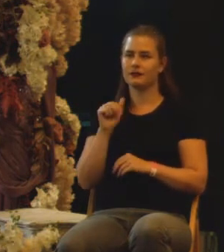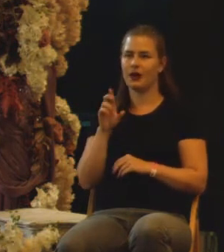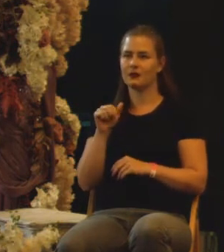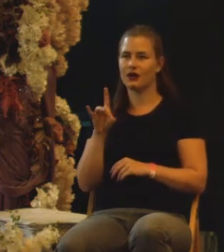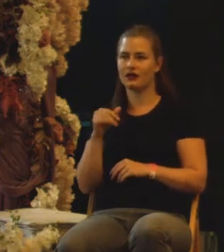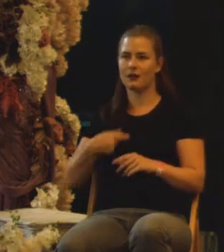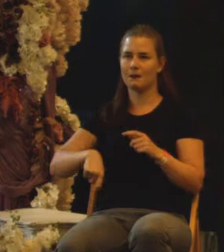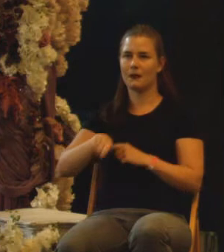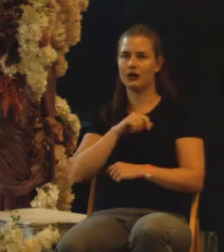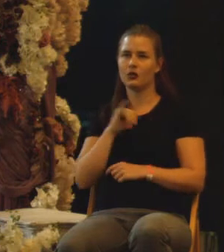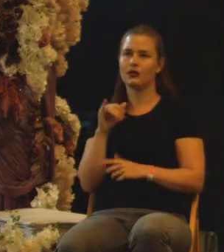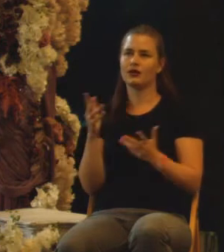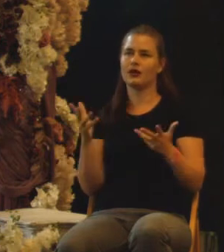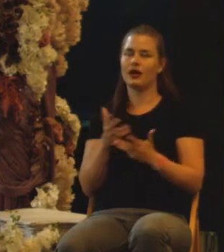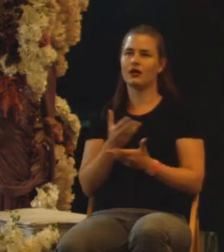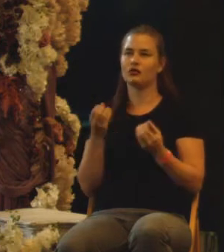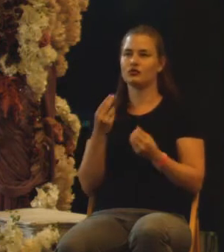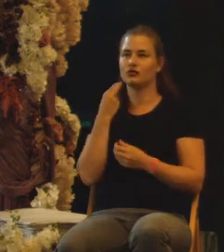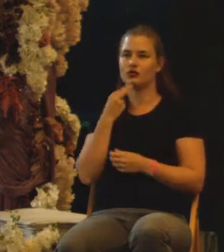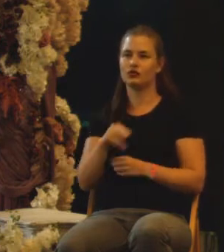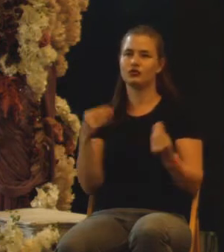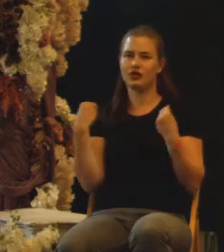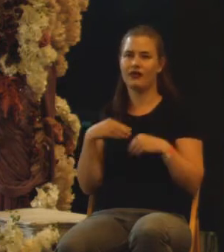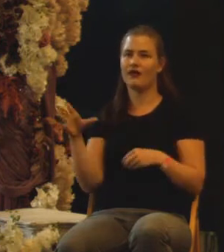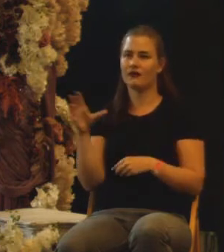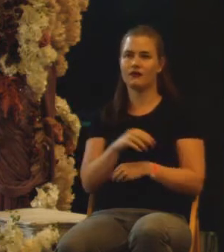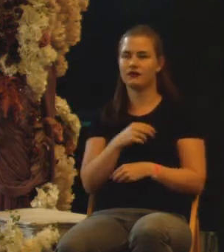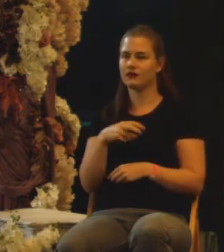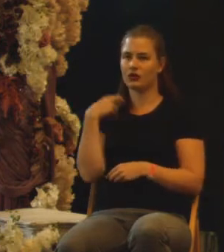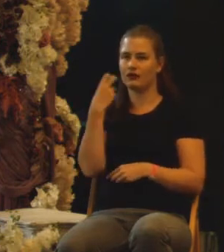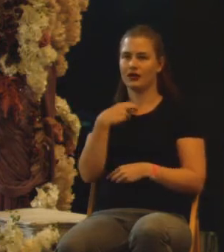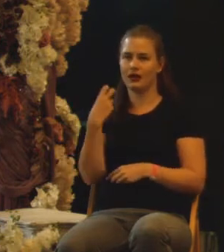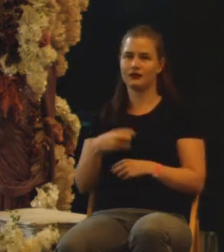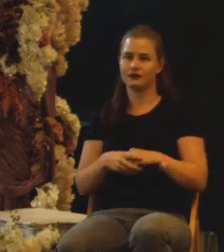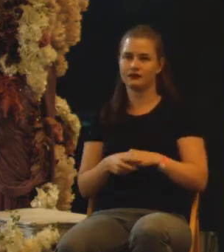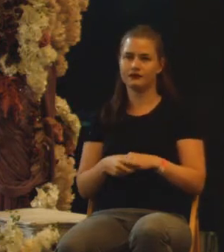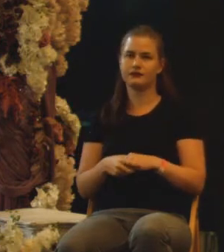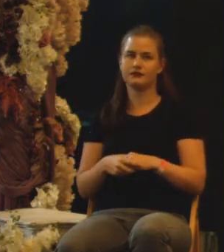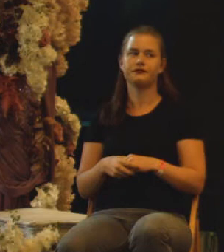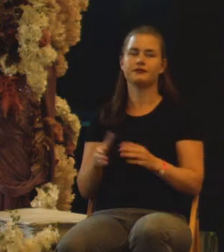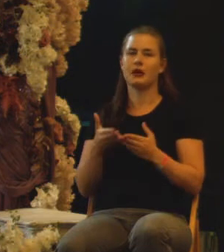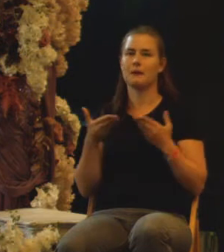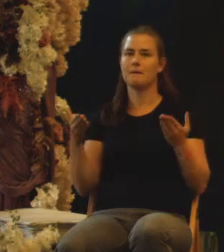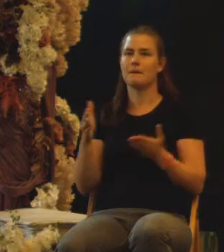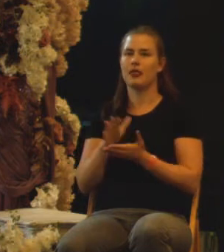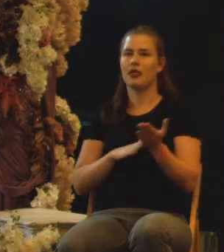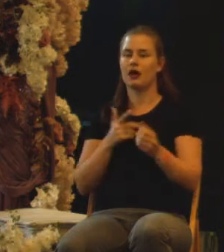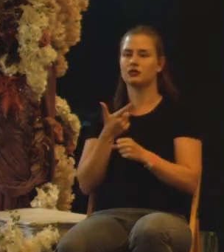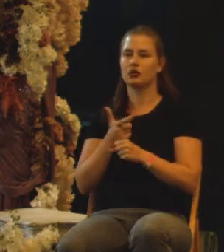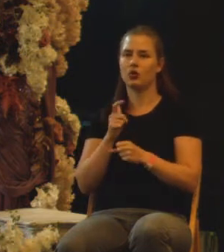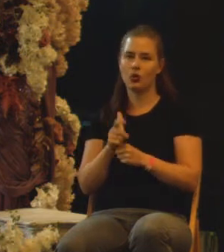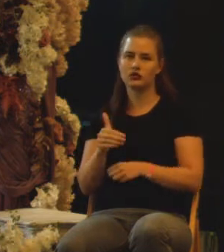бербери-пальто, и какие-то супервещи. Все воняет. Все. Мы дальше очень